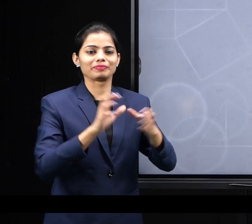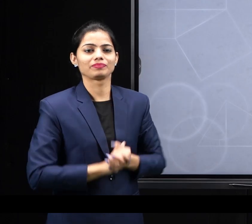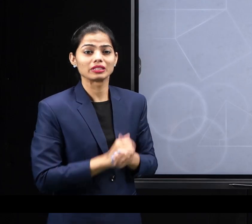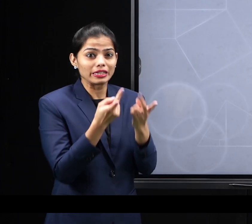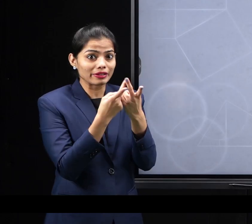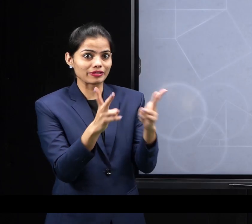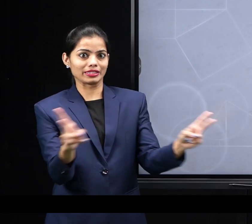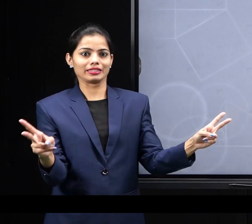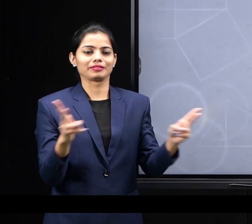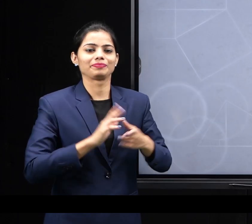अंतर,